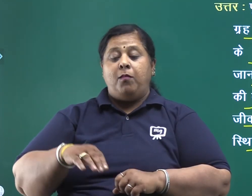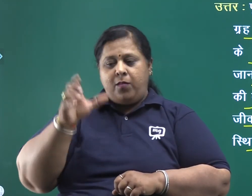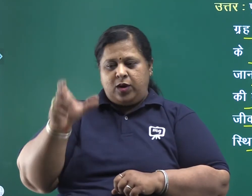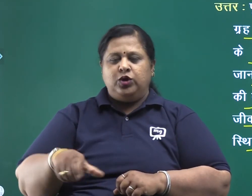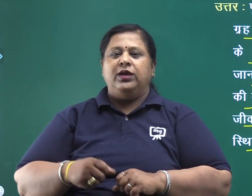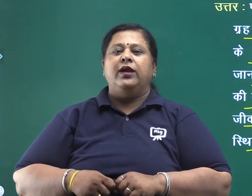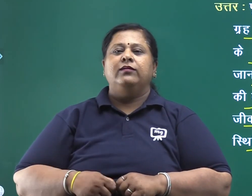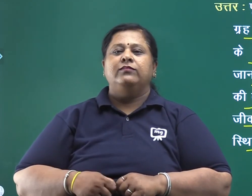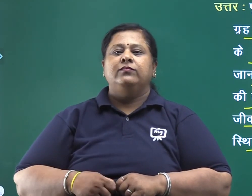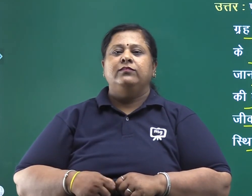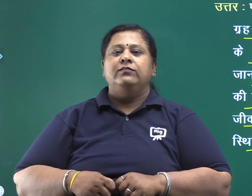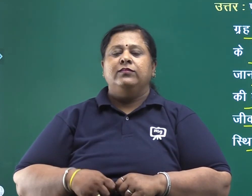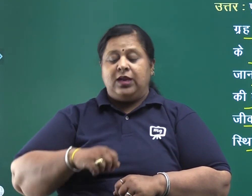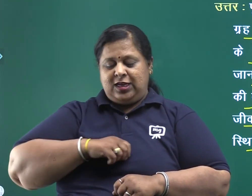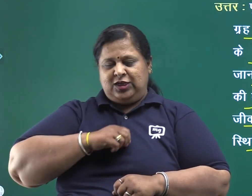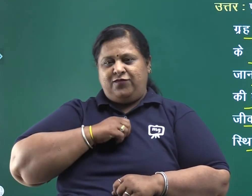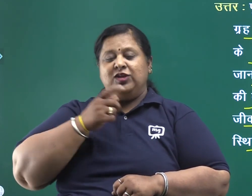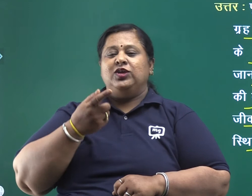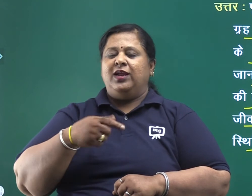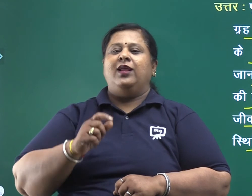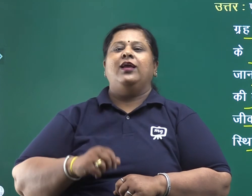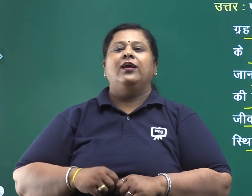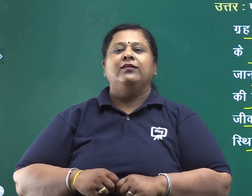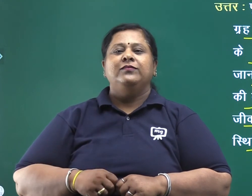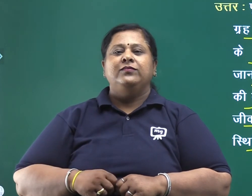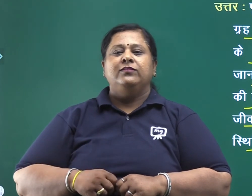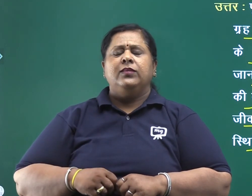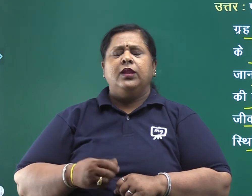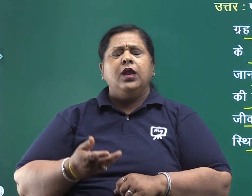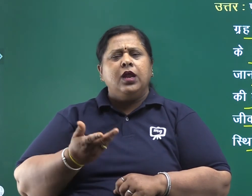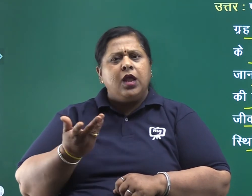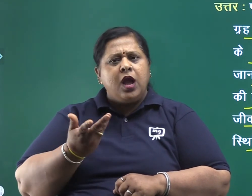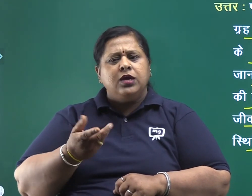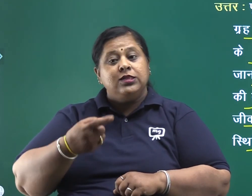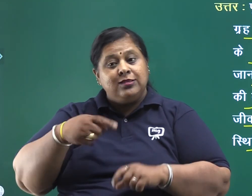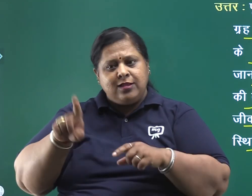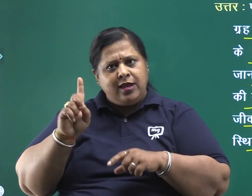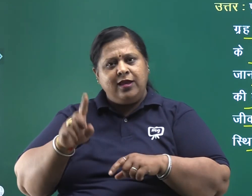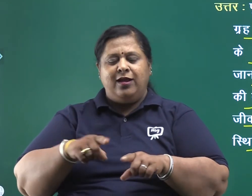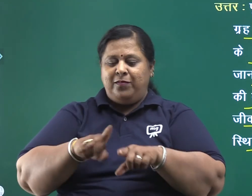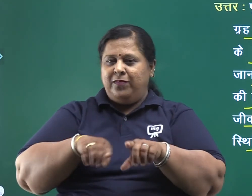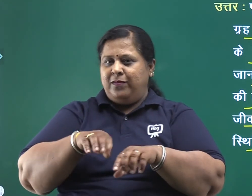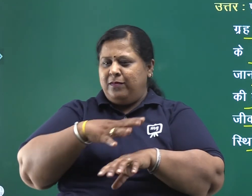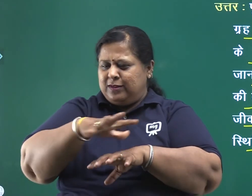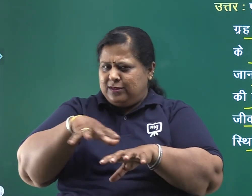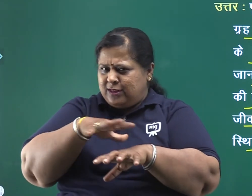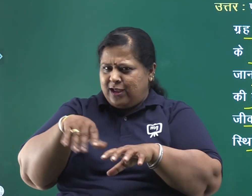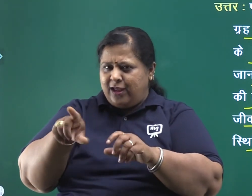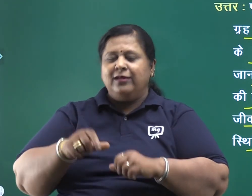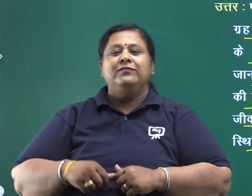के जीवन जीने के लिए क्या अनुकूल स्थितियां